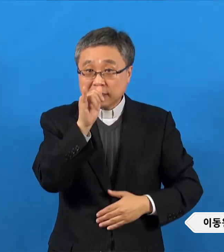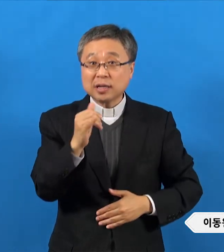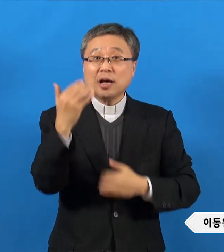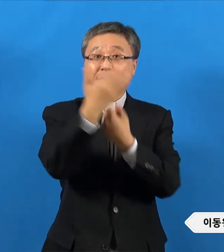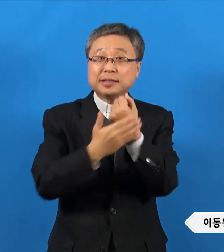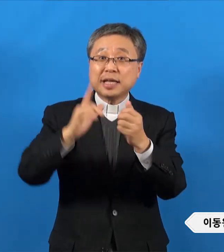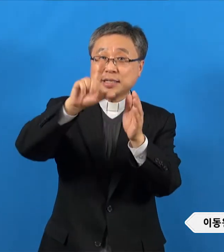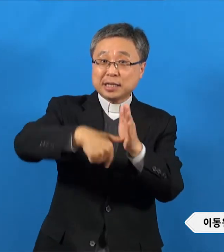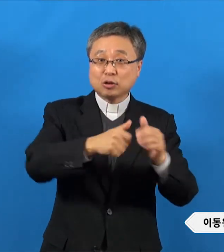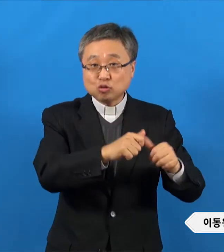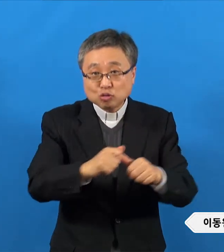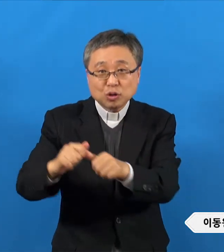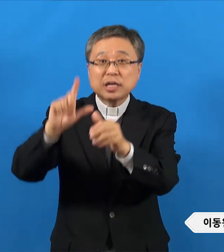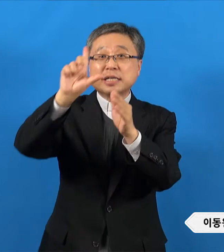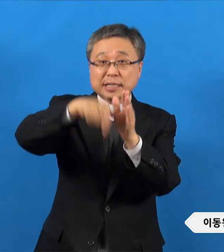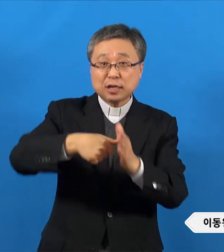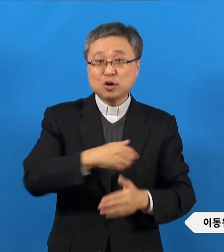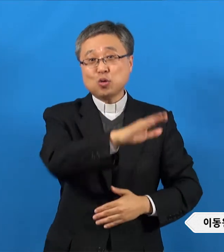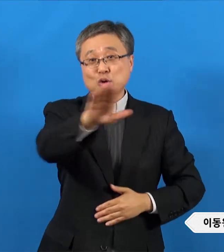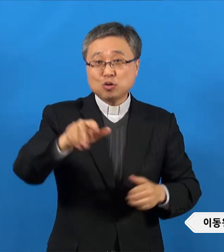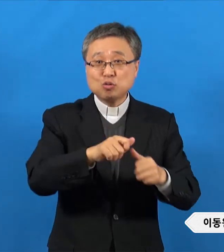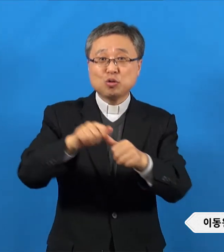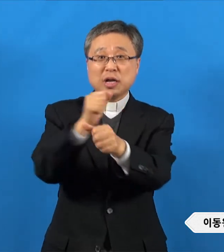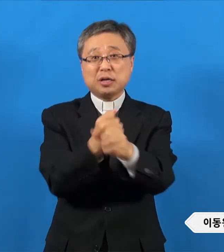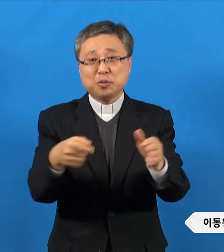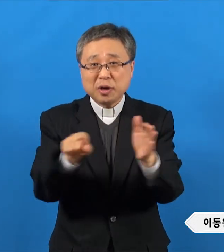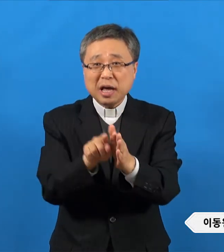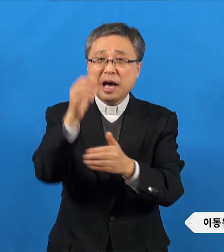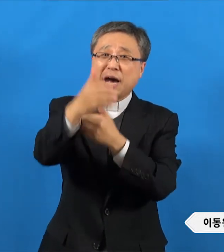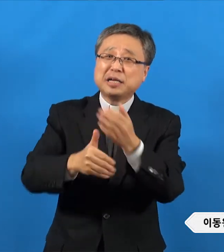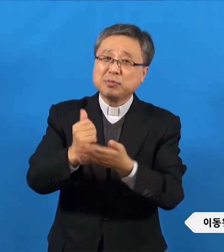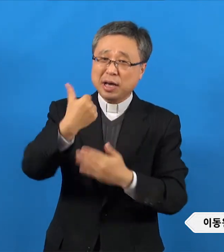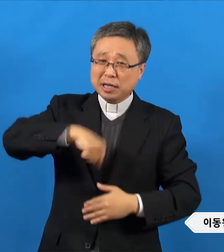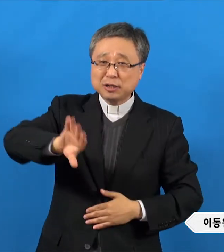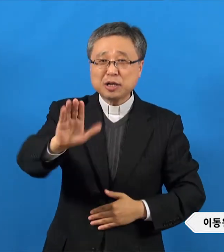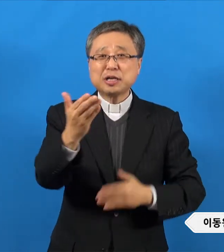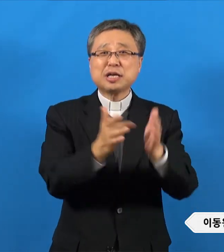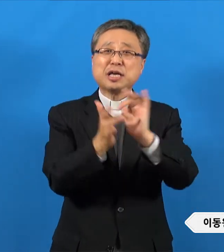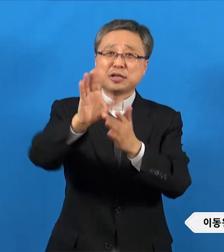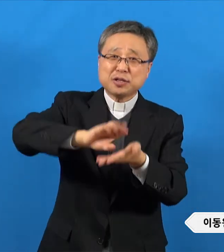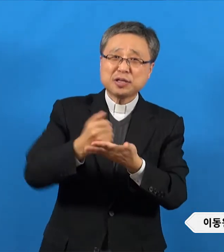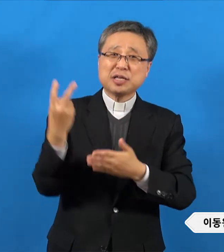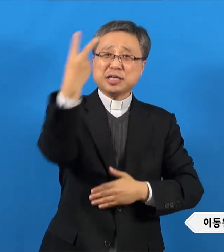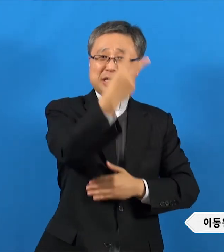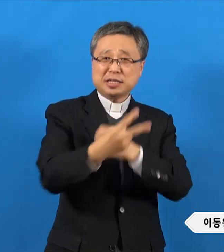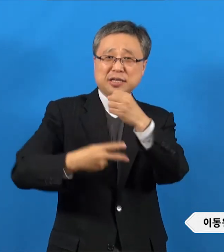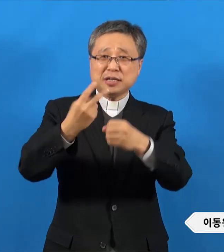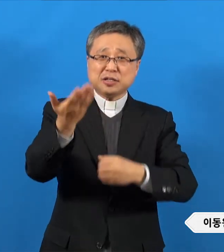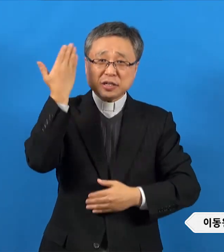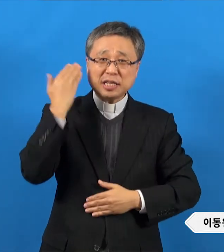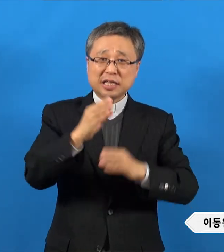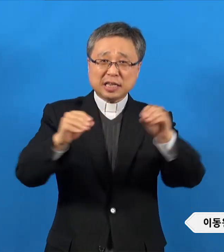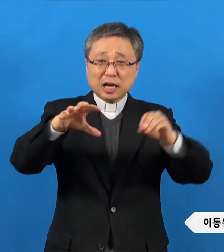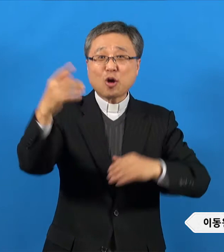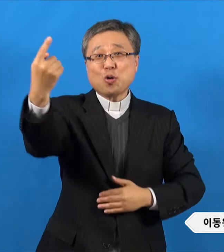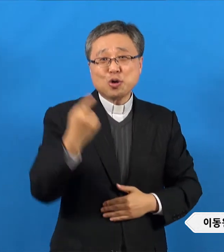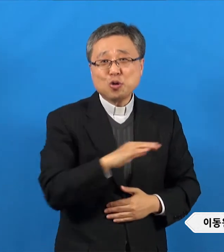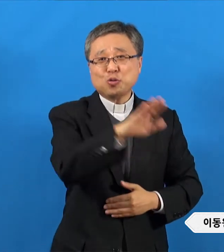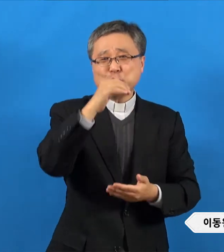구원의 시간이라고, 우리를 구원하기 위해서 하나님의 아들이신 예수님이 2000년 전 이 땅에 오셔서 우리 죄 대신